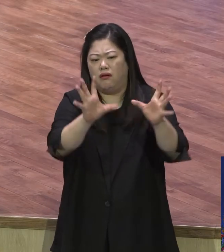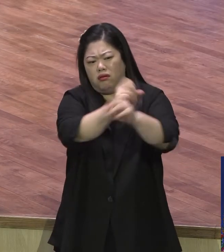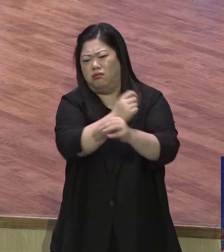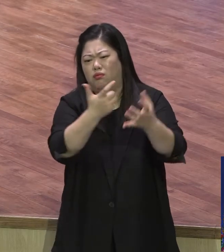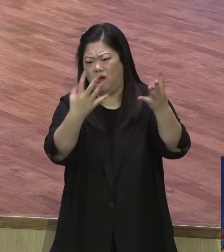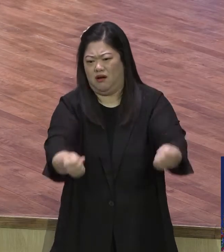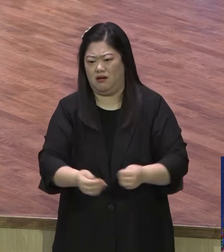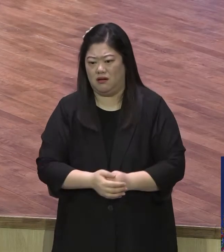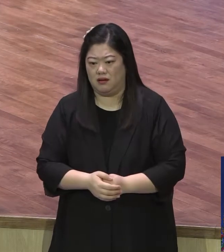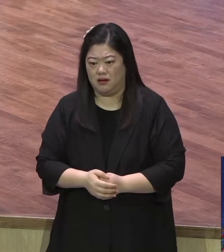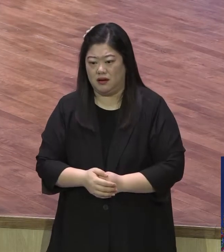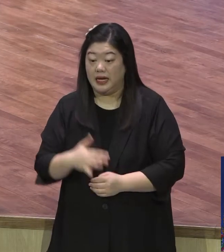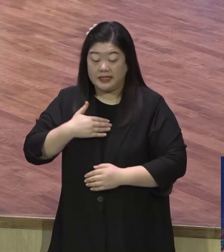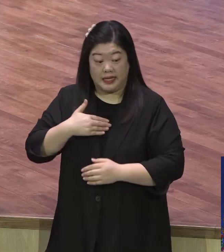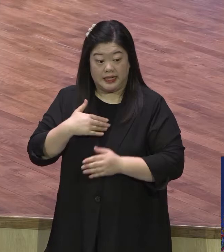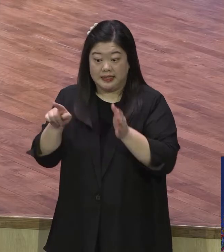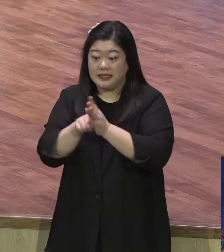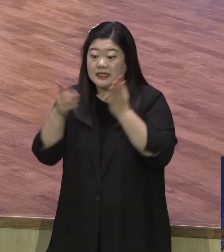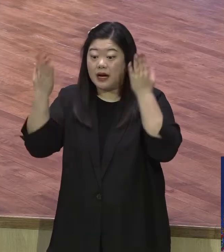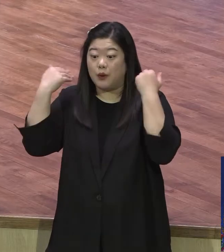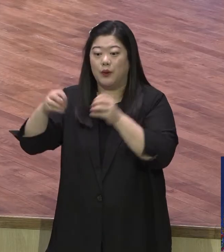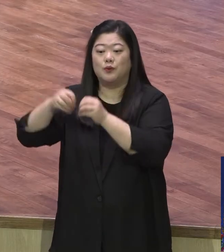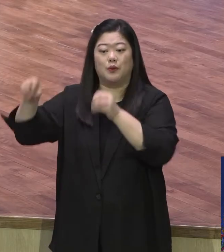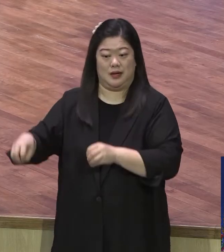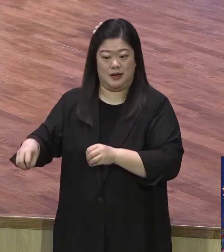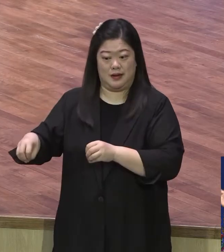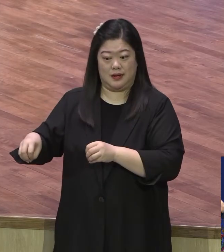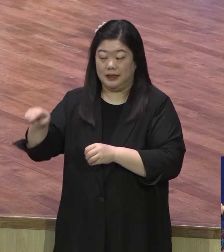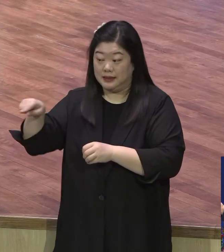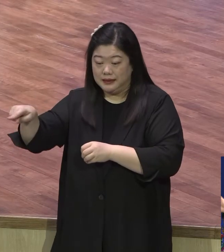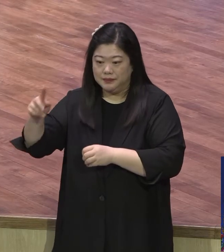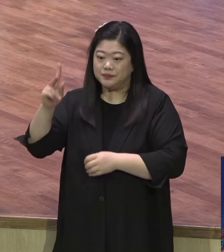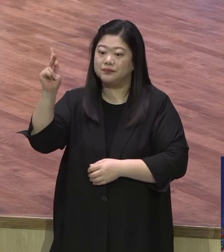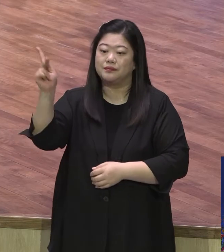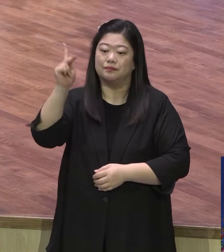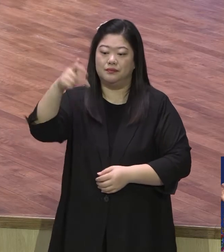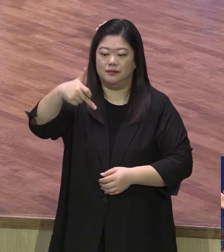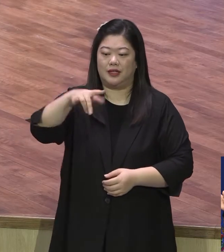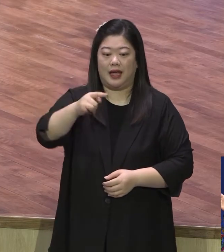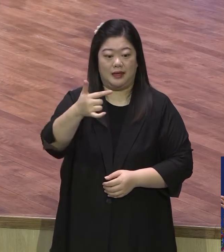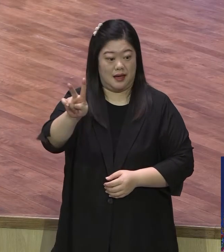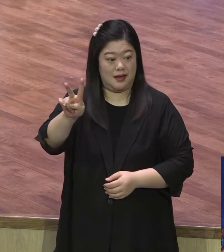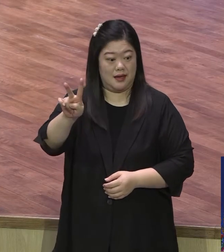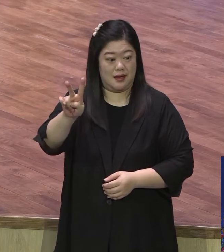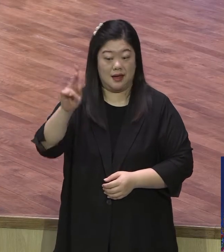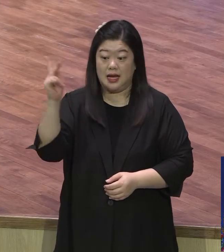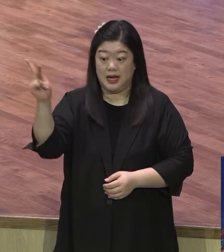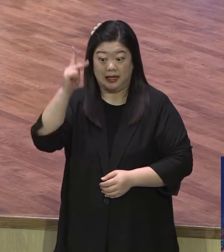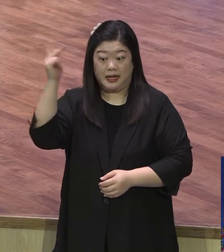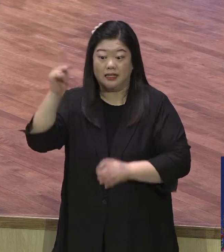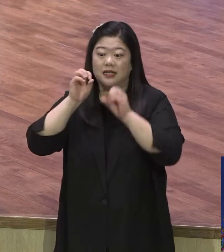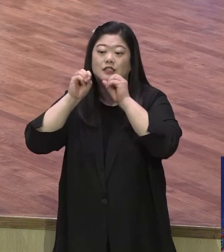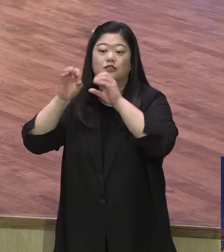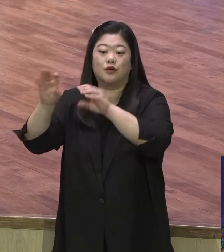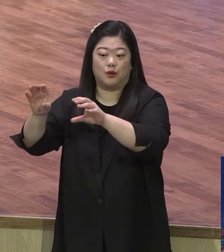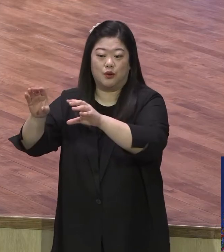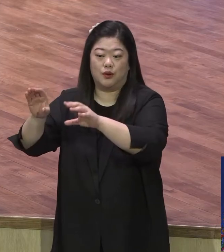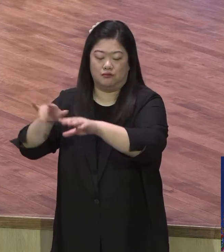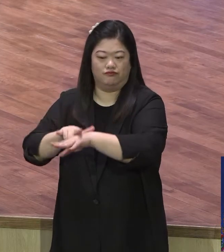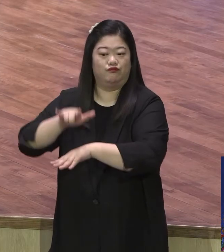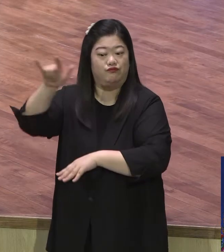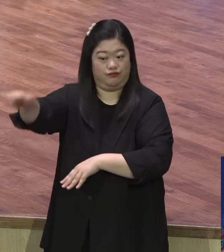김철수라고 성교사에 있어요 그 철수 성교사가 탄 케냐로 갔어요 케냐 가가지고 나이로비 하늘을 산책을